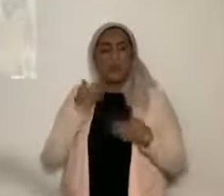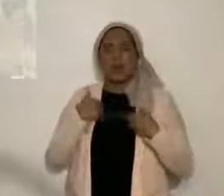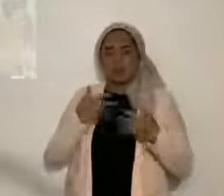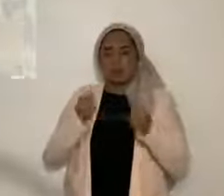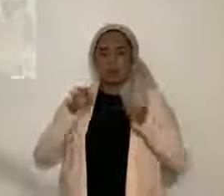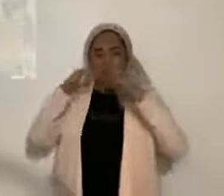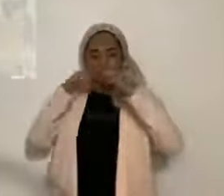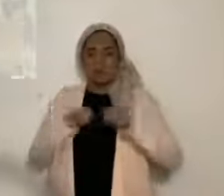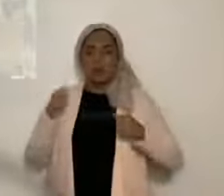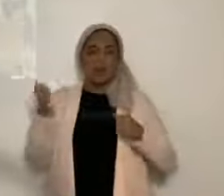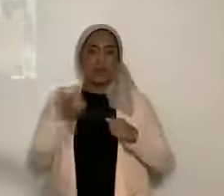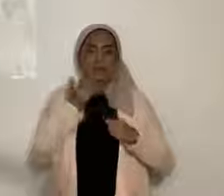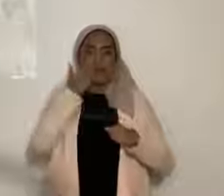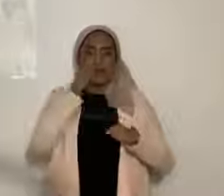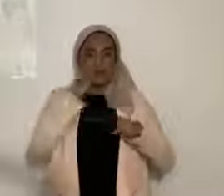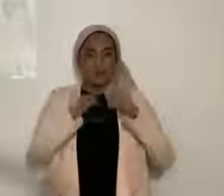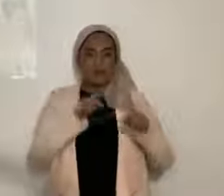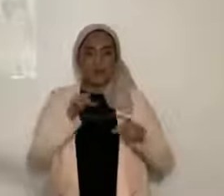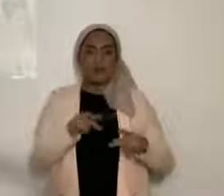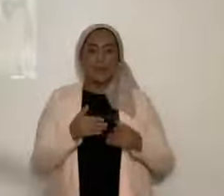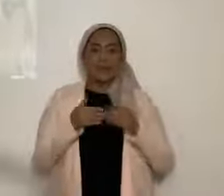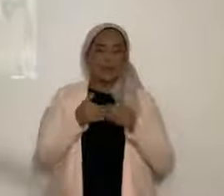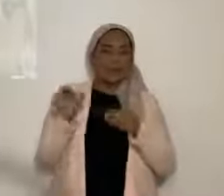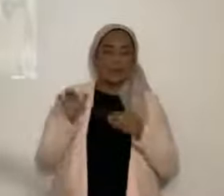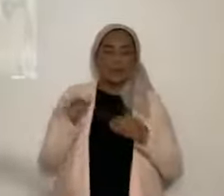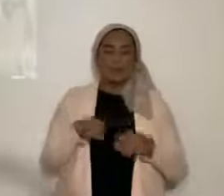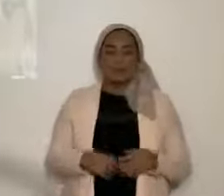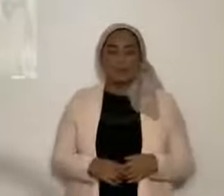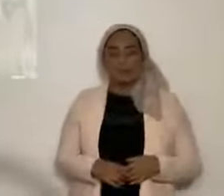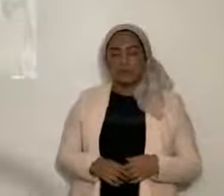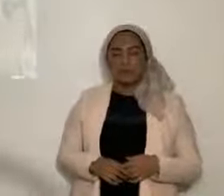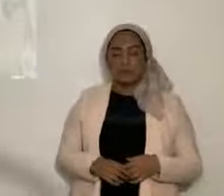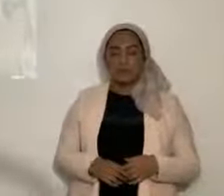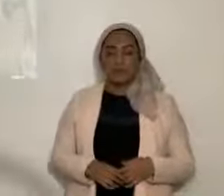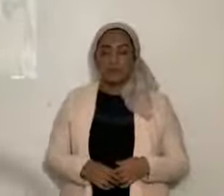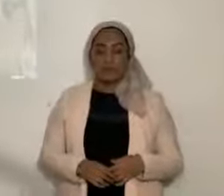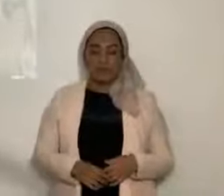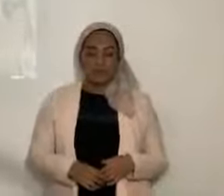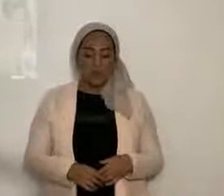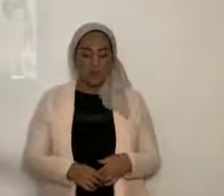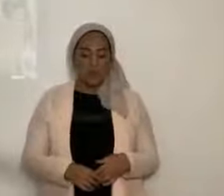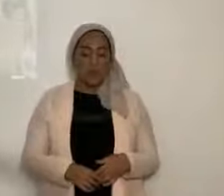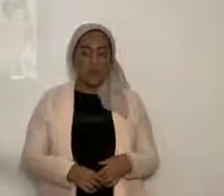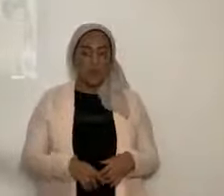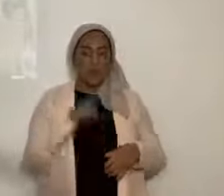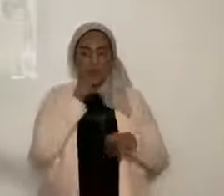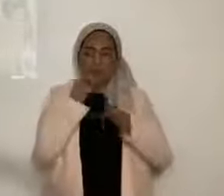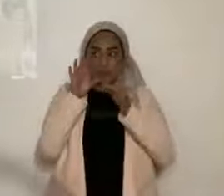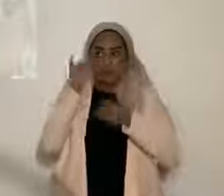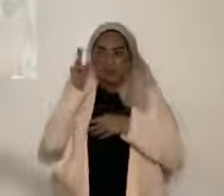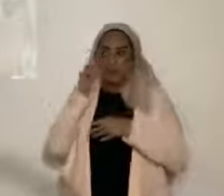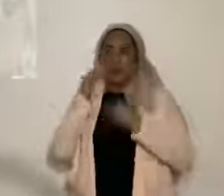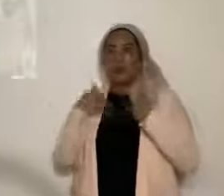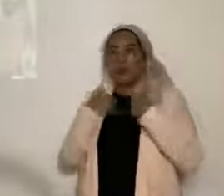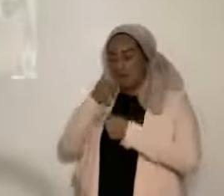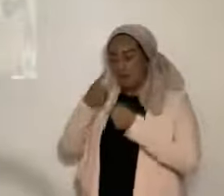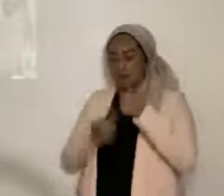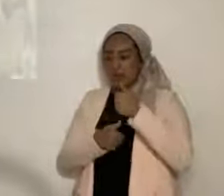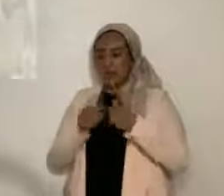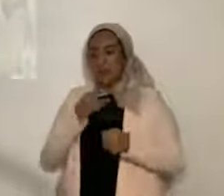habré yo derribado a sus enemigos y vuelto mi mano contra sus adversarios. Los que aborrecen a Yahweh se les habrían